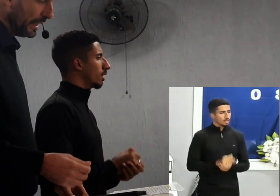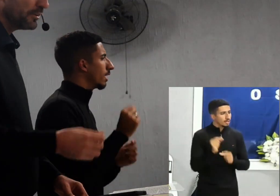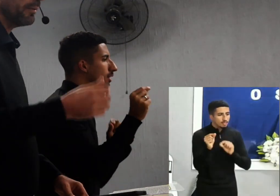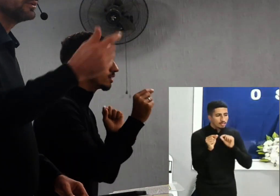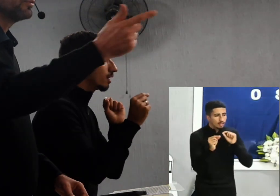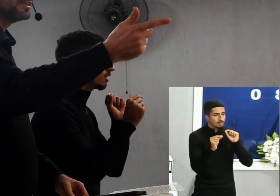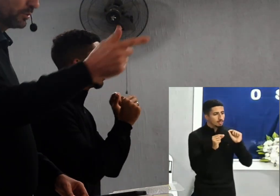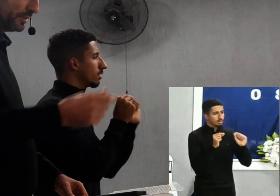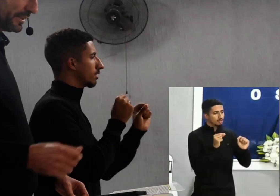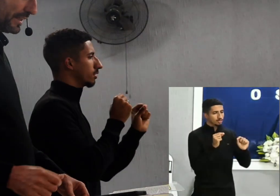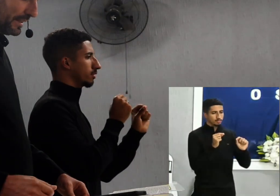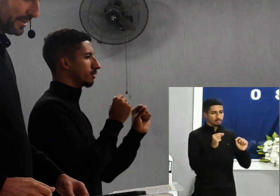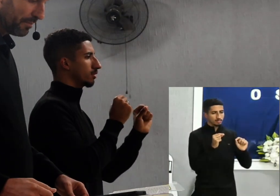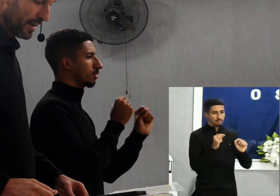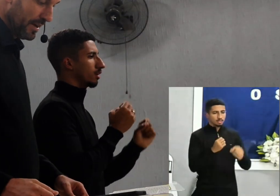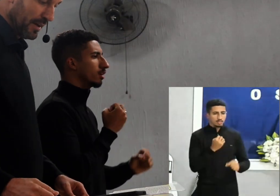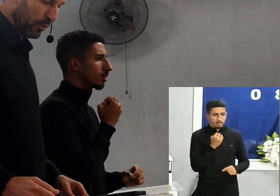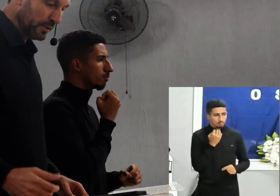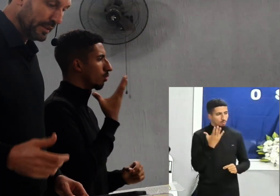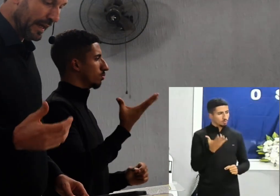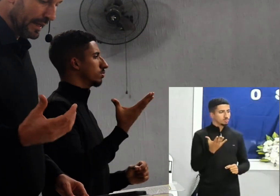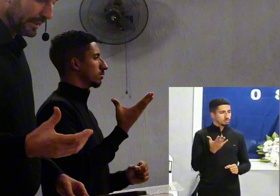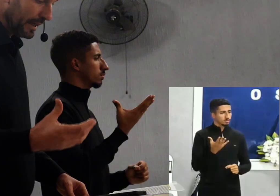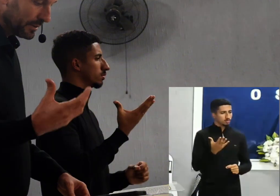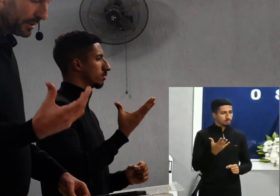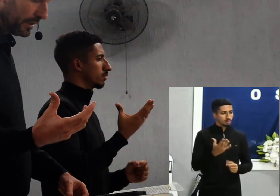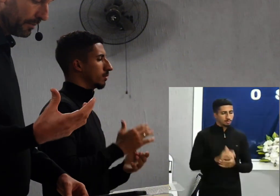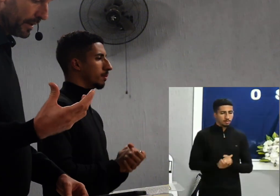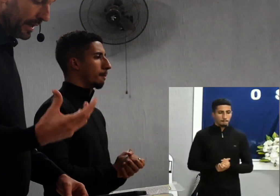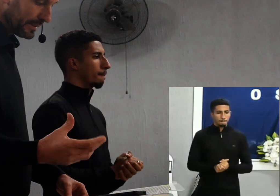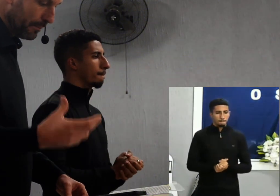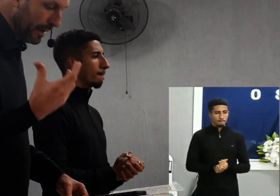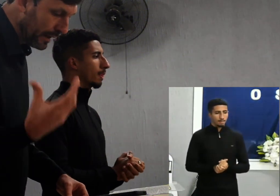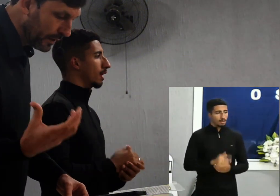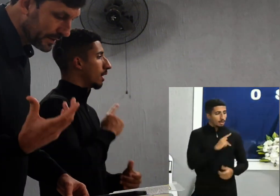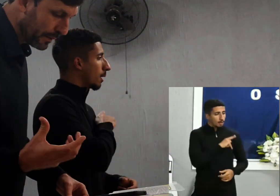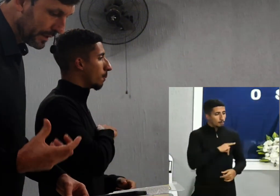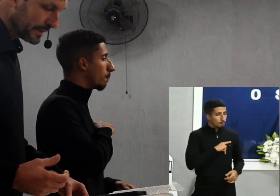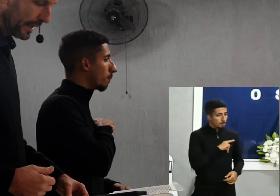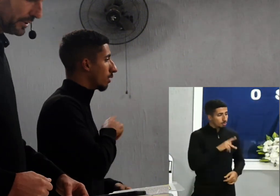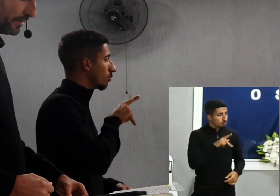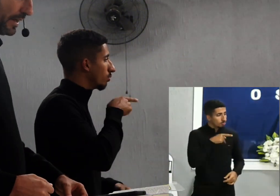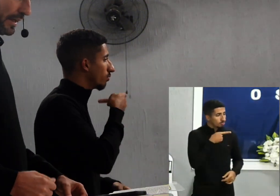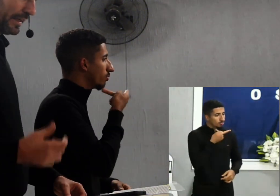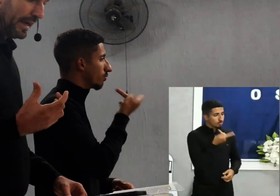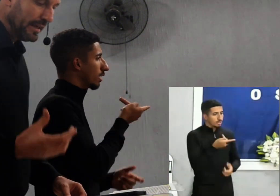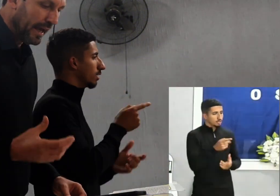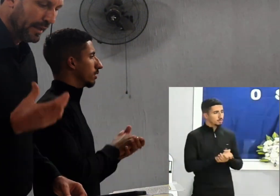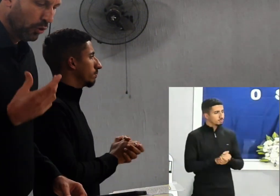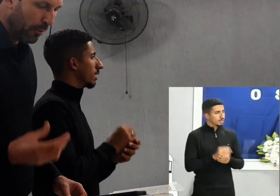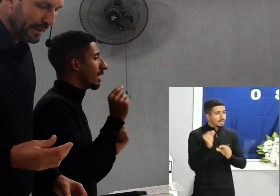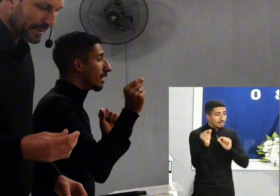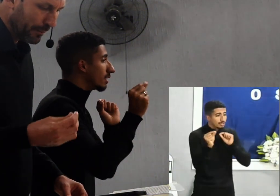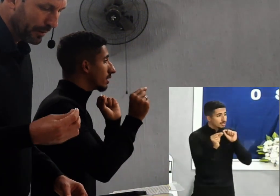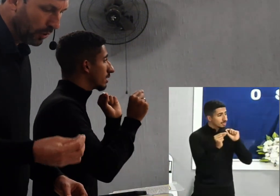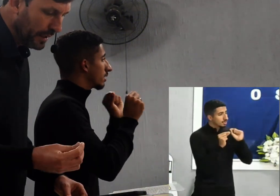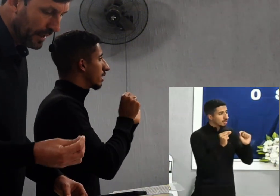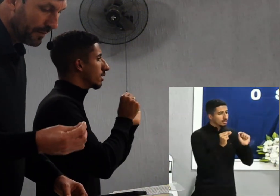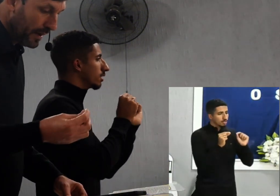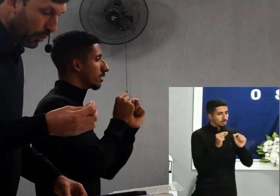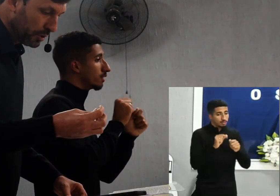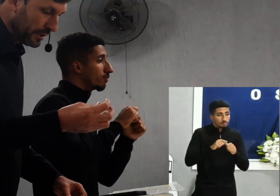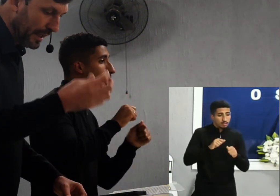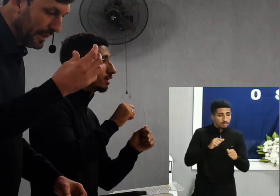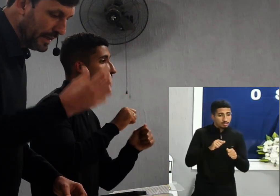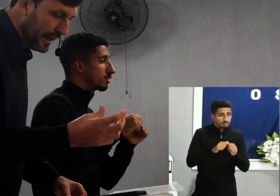sequência do texto, a partir do versículo 26. Considerem aqueles que receberam essa mensagem. Quem, em nome da